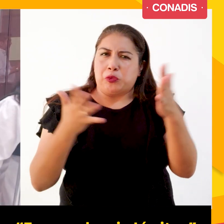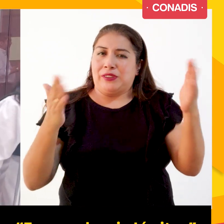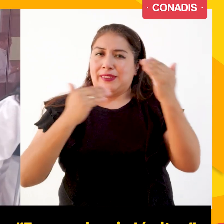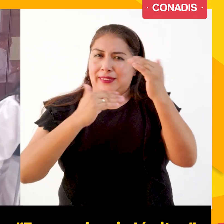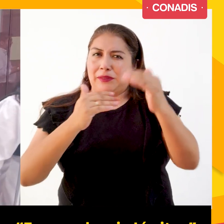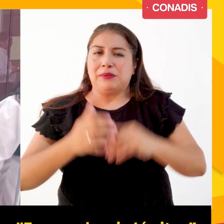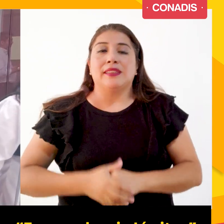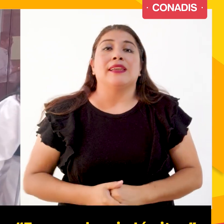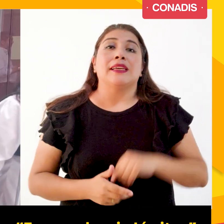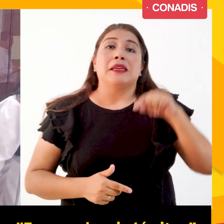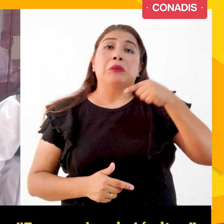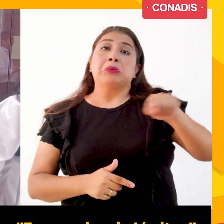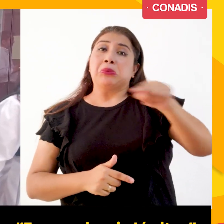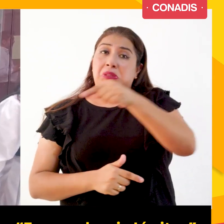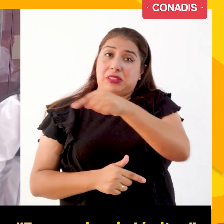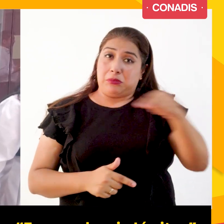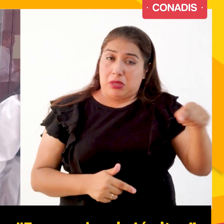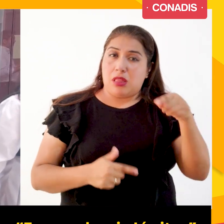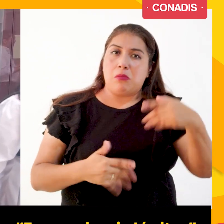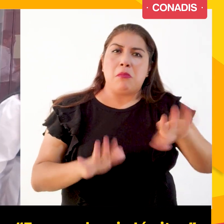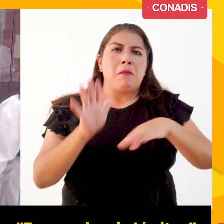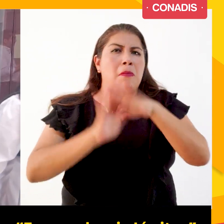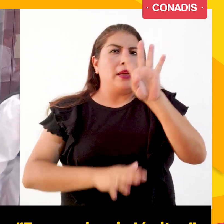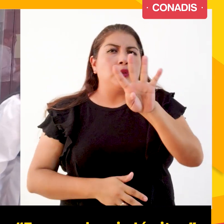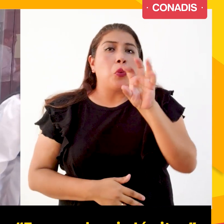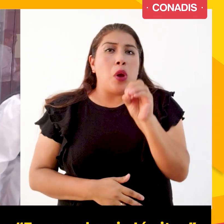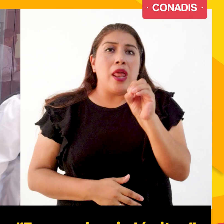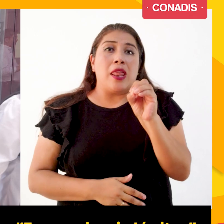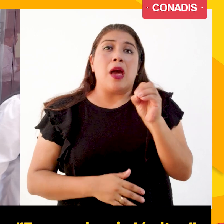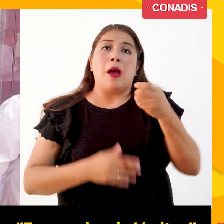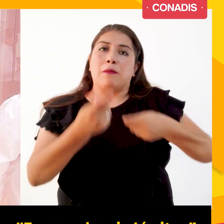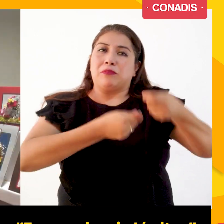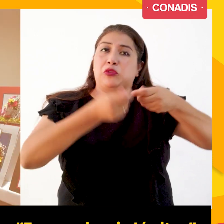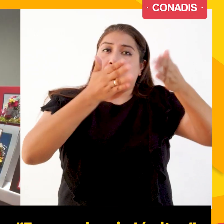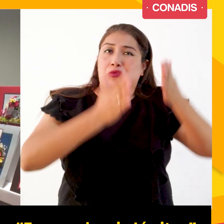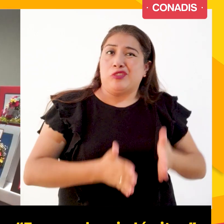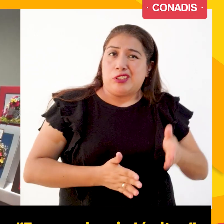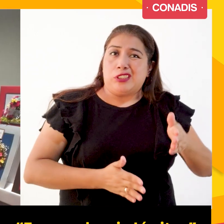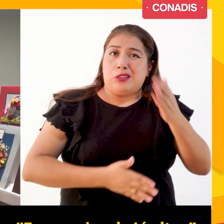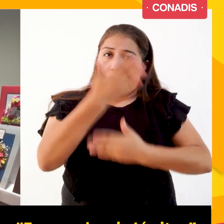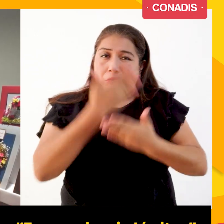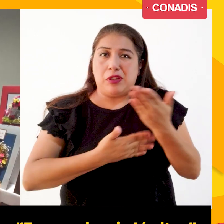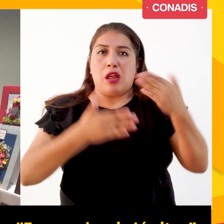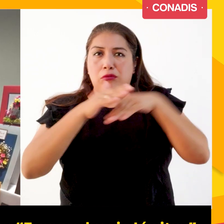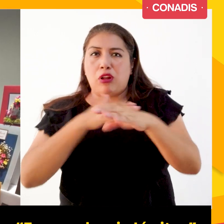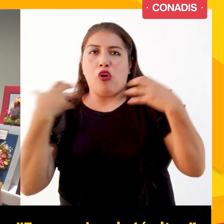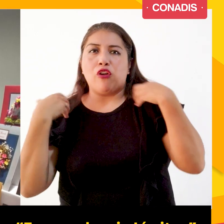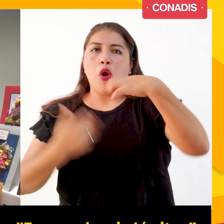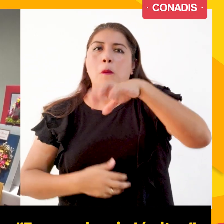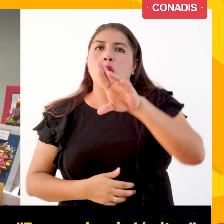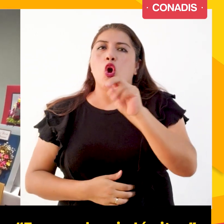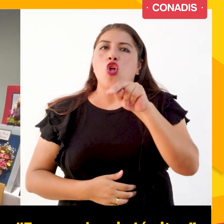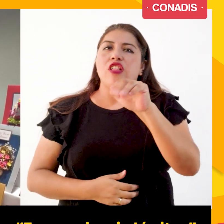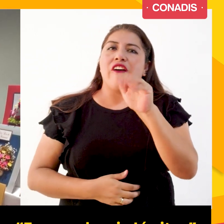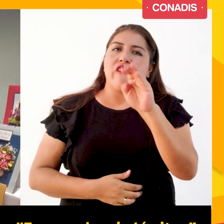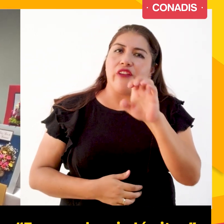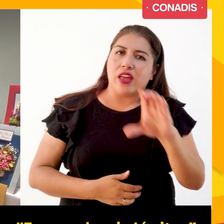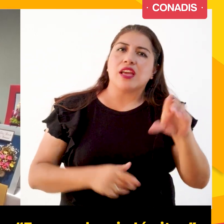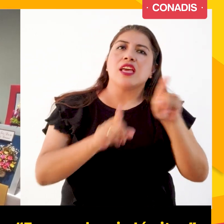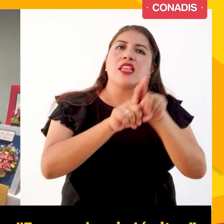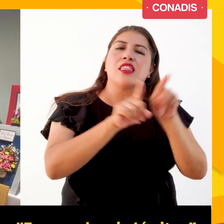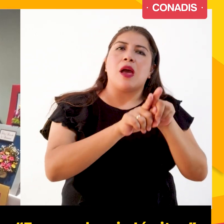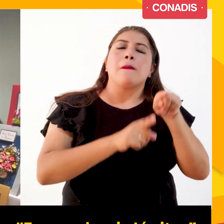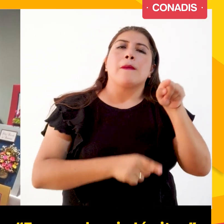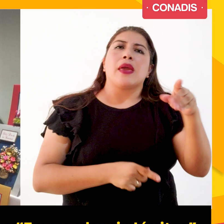la semana, más de 40 emprendimientos de personas con discapacidad visitaron las oficinas de Pronavec, ATU y Cunamás